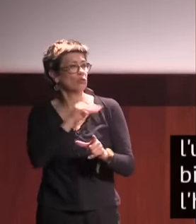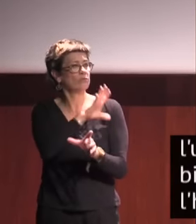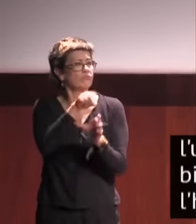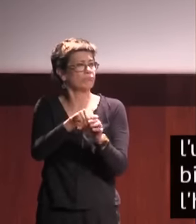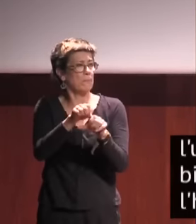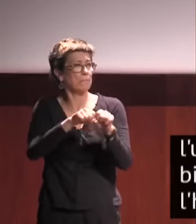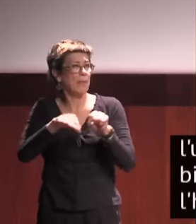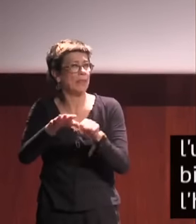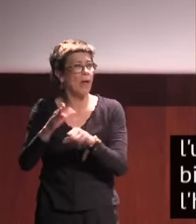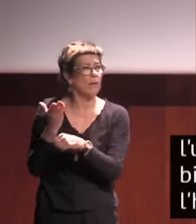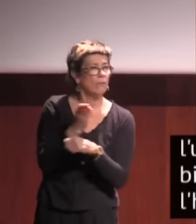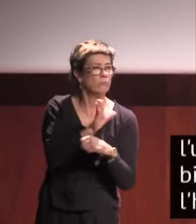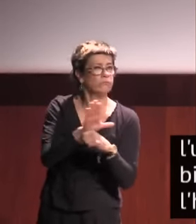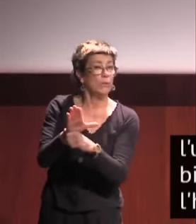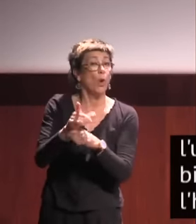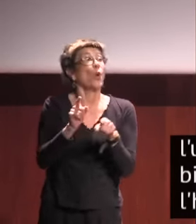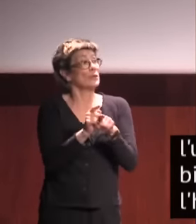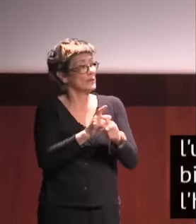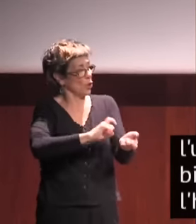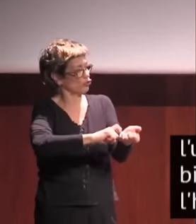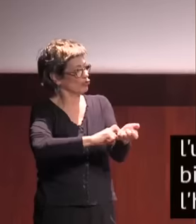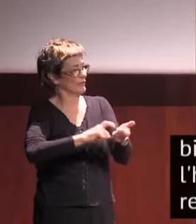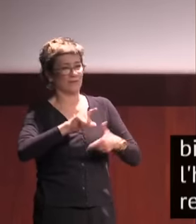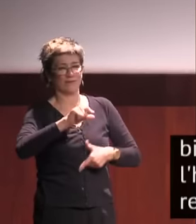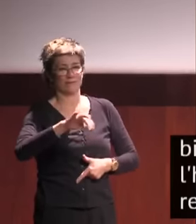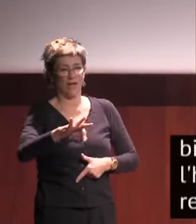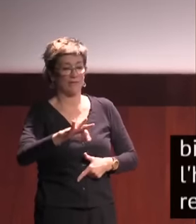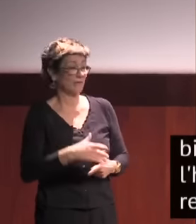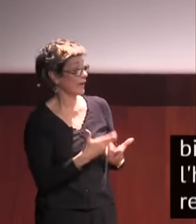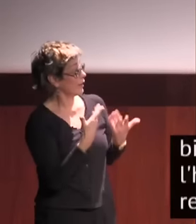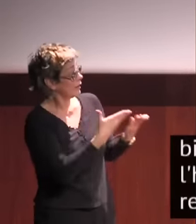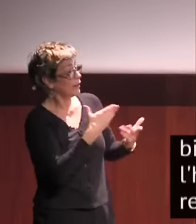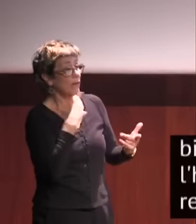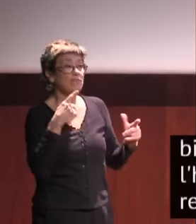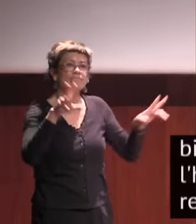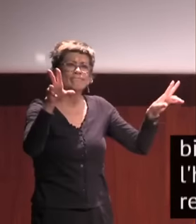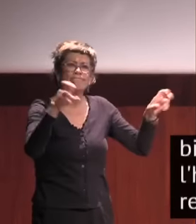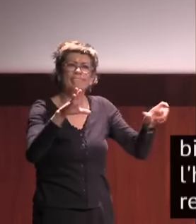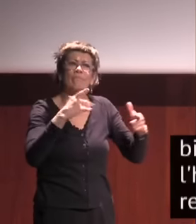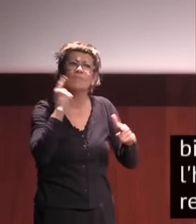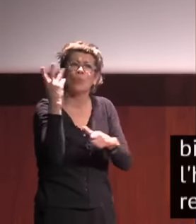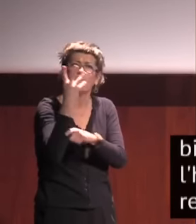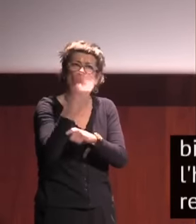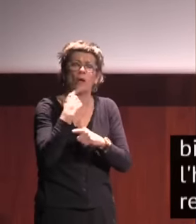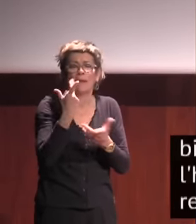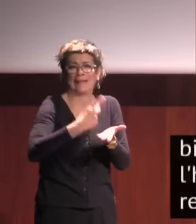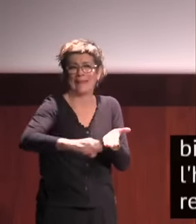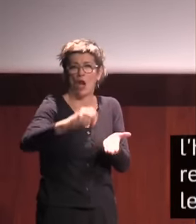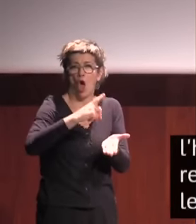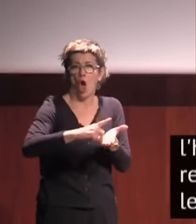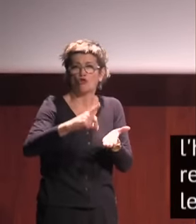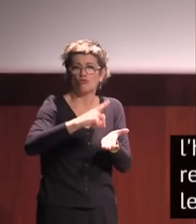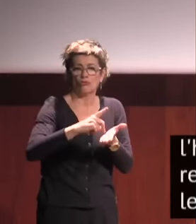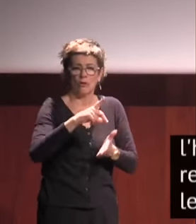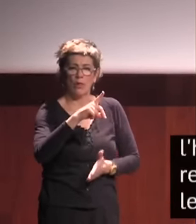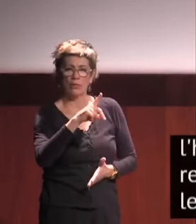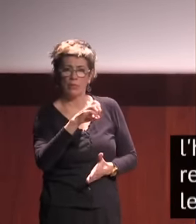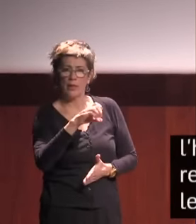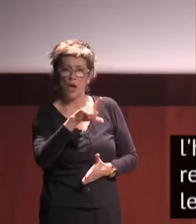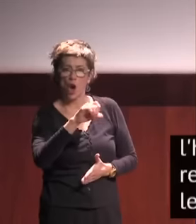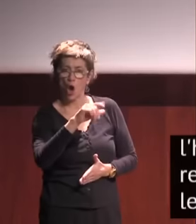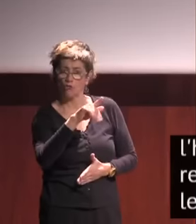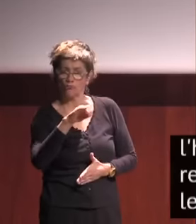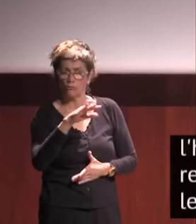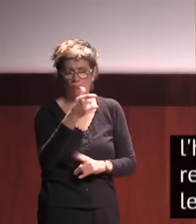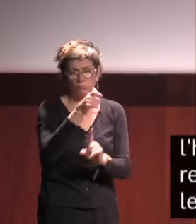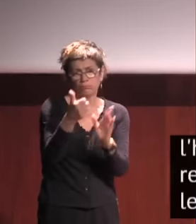médias et les origines de la LSF. Vous allez nous parler de Pierre Desloges, qui est donc une figure marquante de la